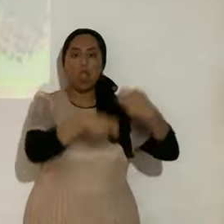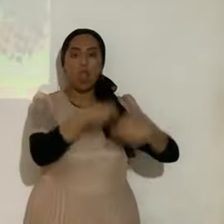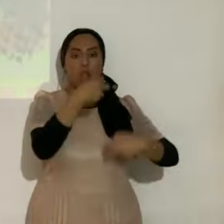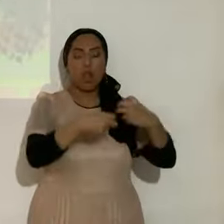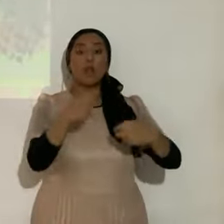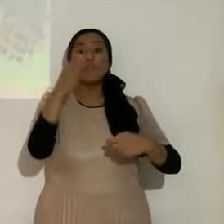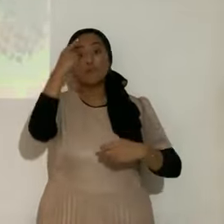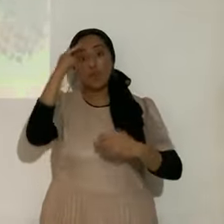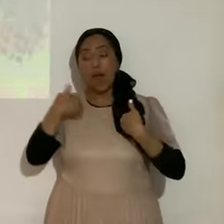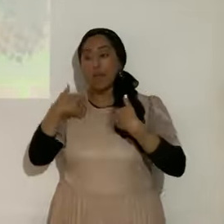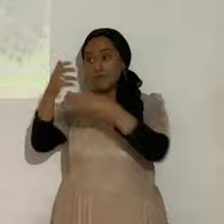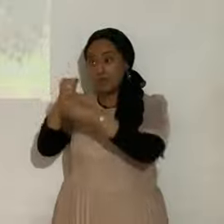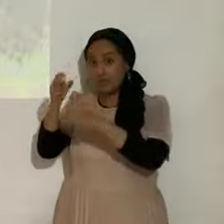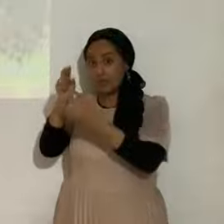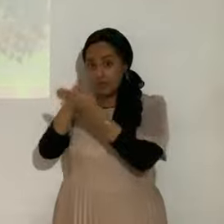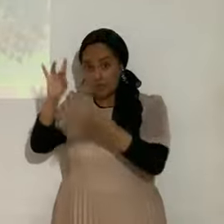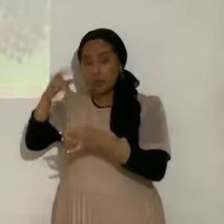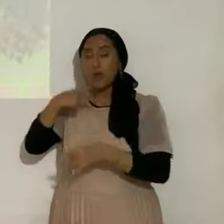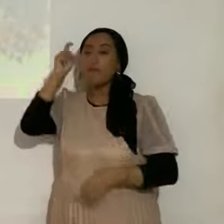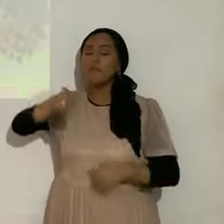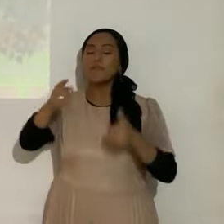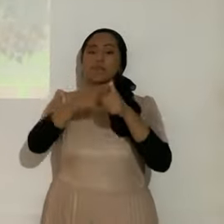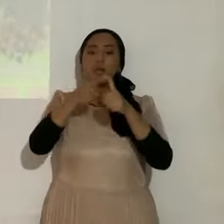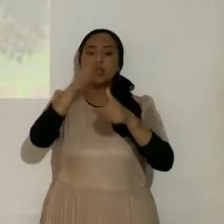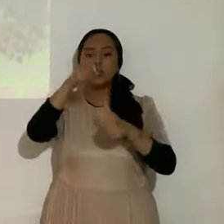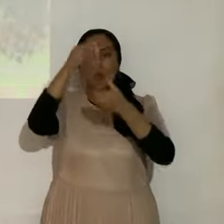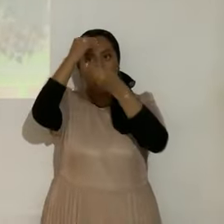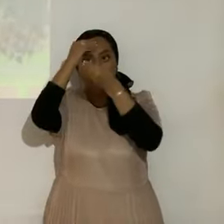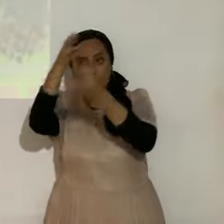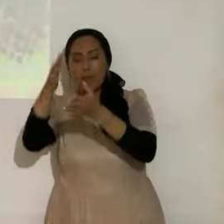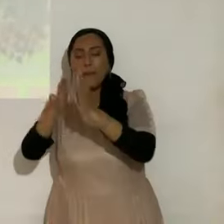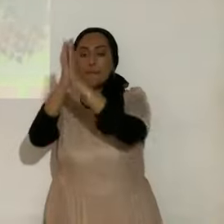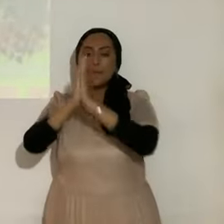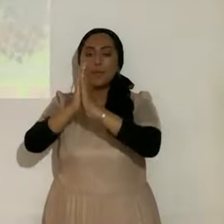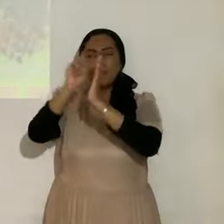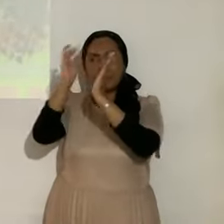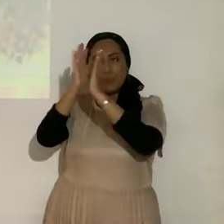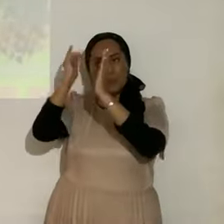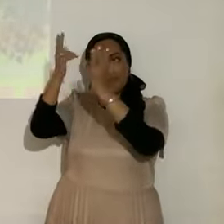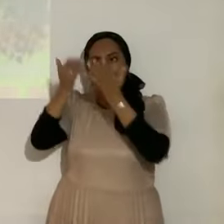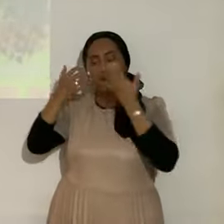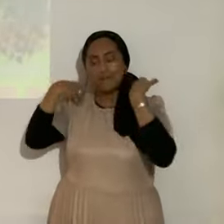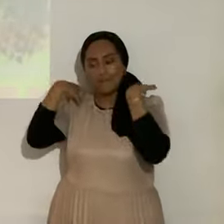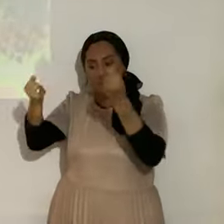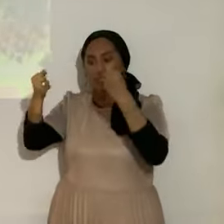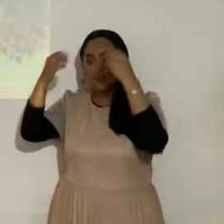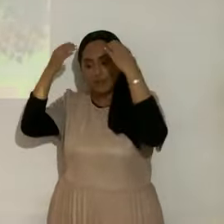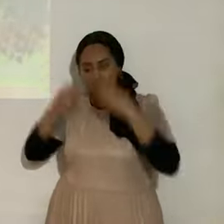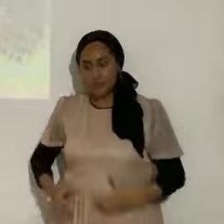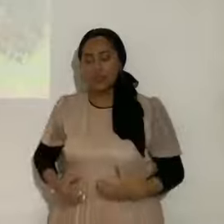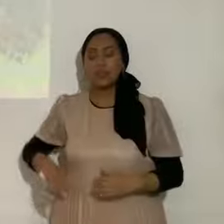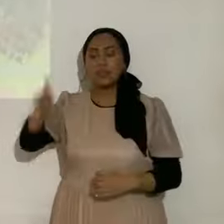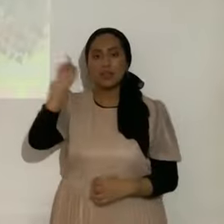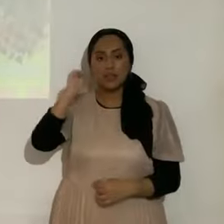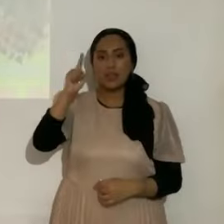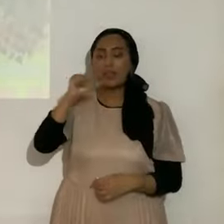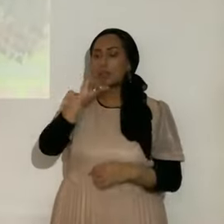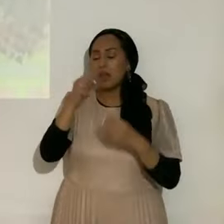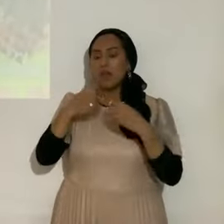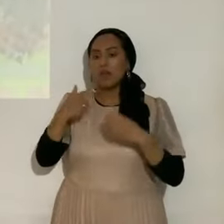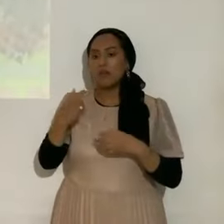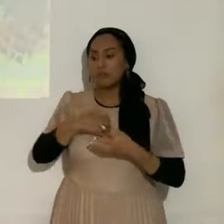el Ruaj HaKodes, se necesita estar en obediencia, orar, pedir al Eterno esa fortaleza espiritual, y Él no nos va a